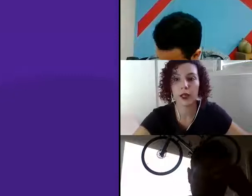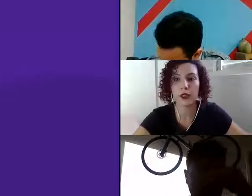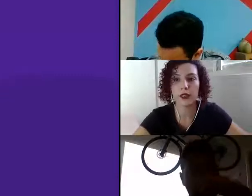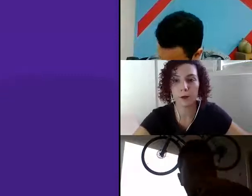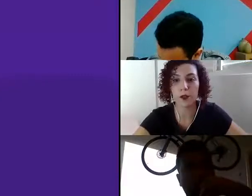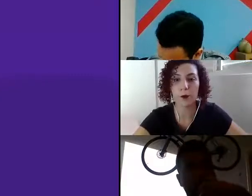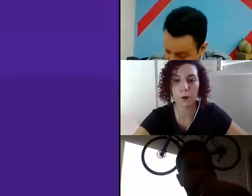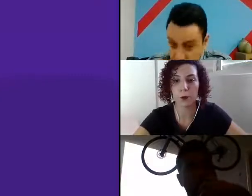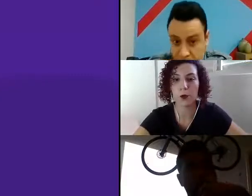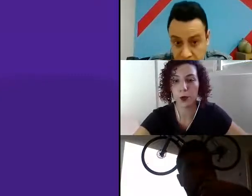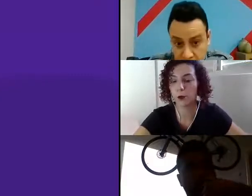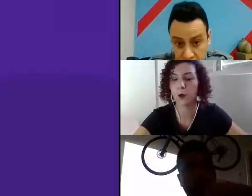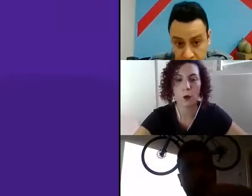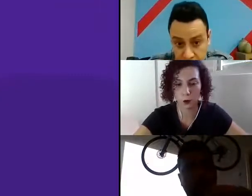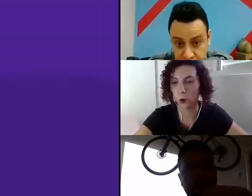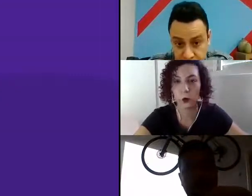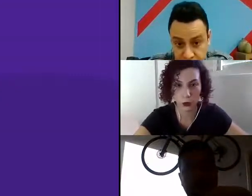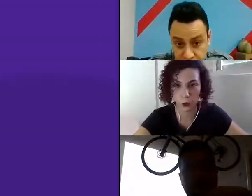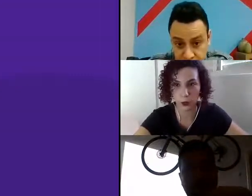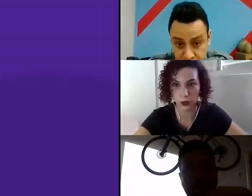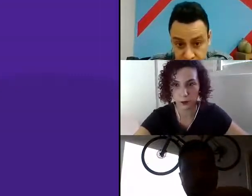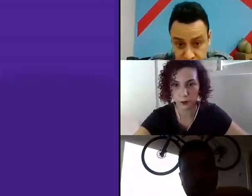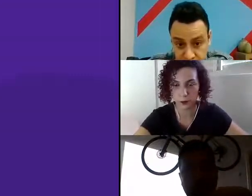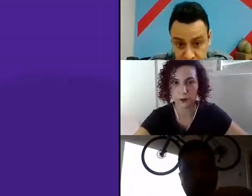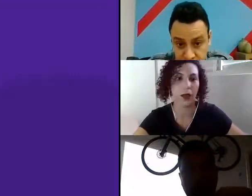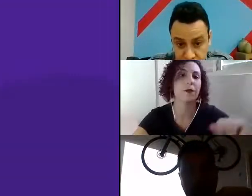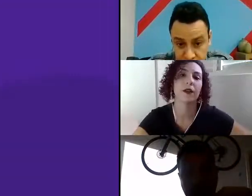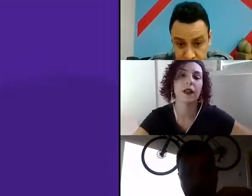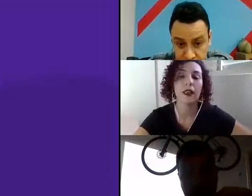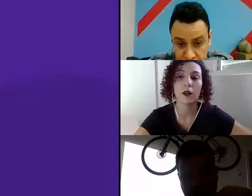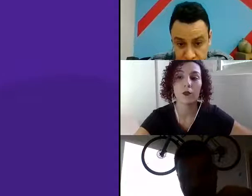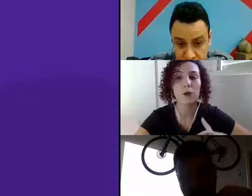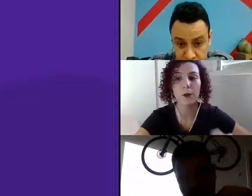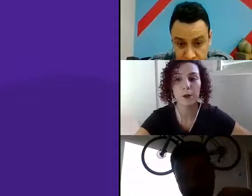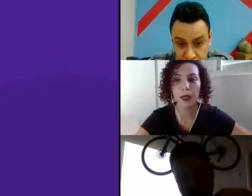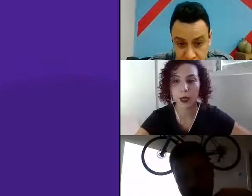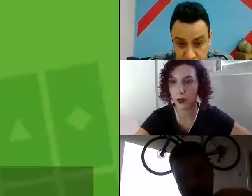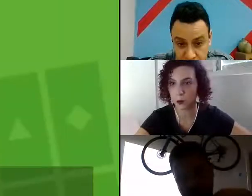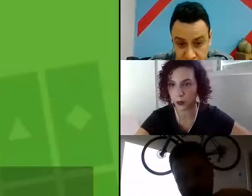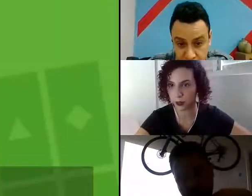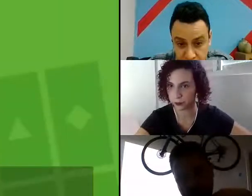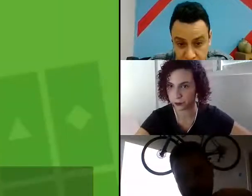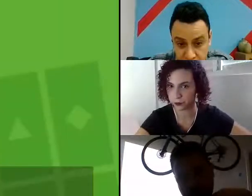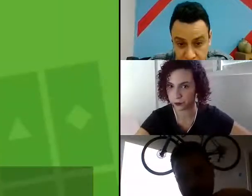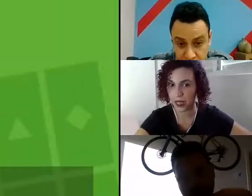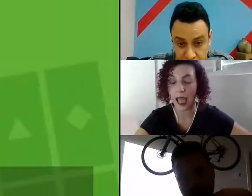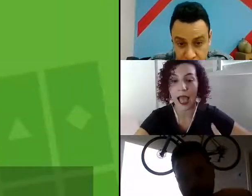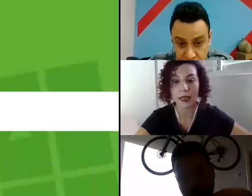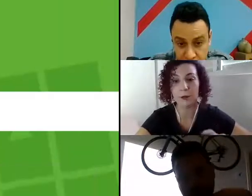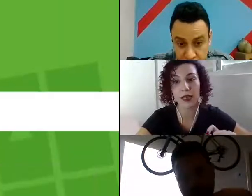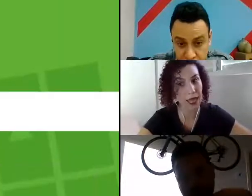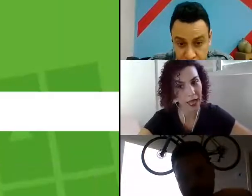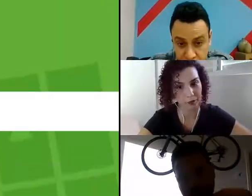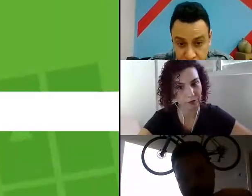Então, o que a gente sabe sobre cultura surda? Né? Então, vamos para a primeira pergunta.